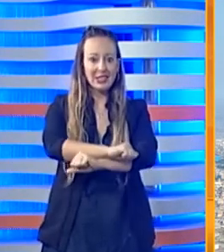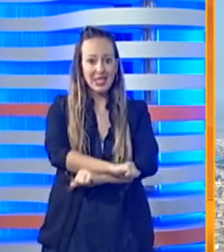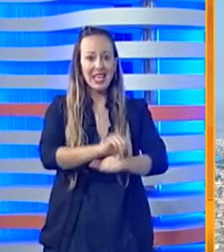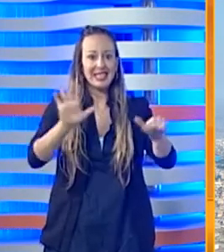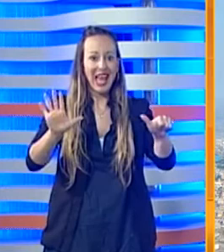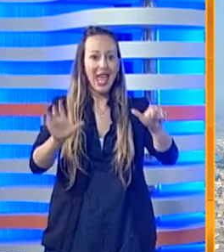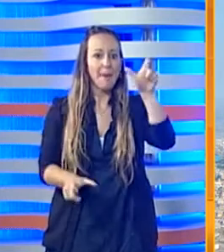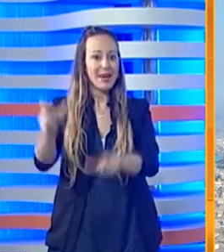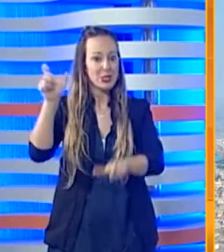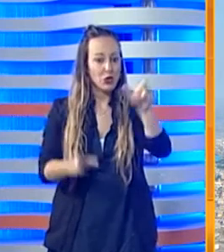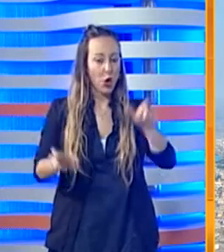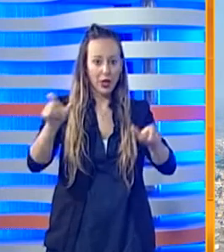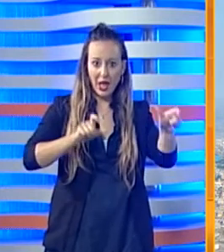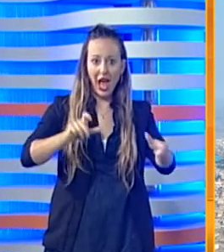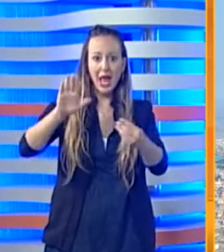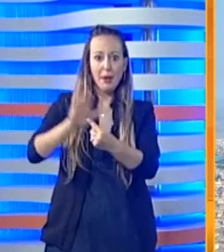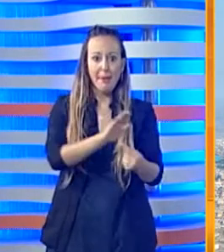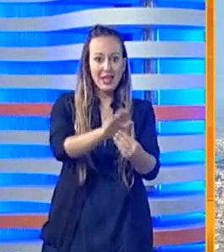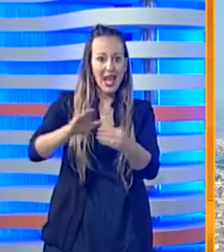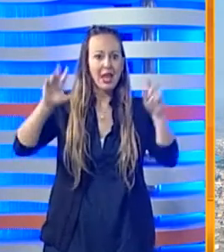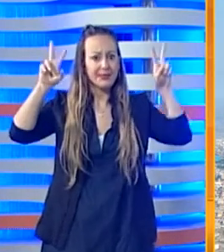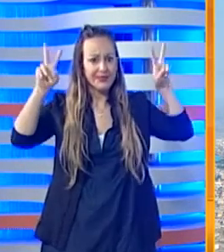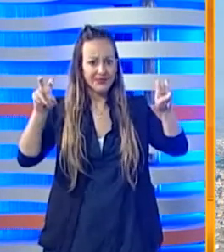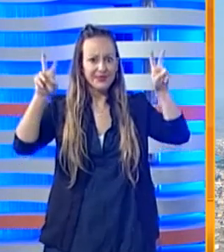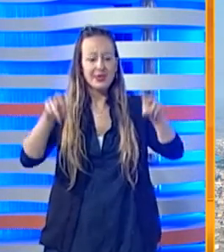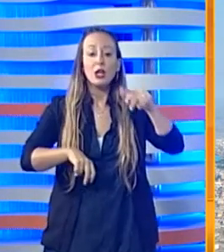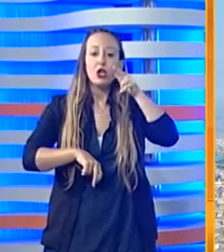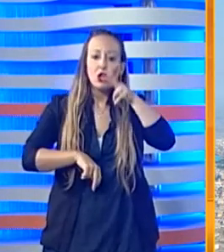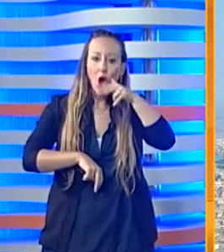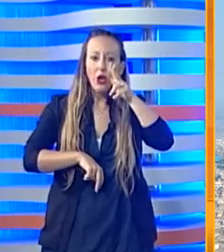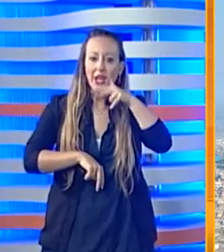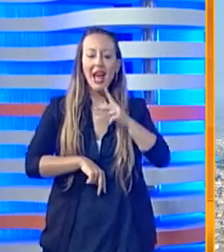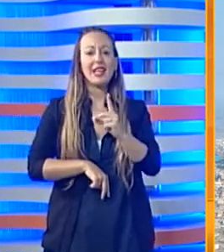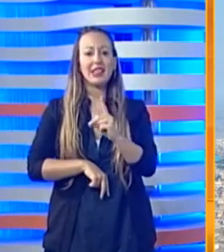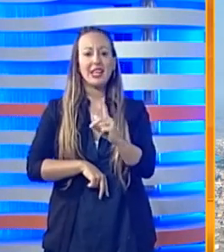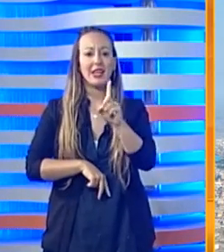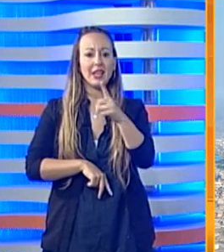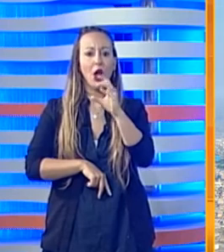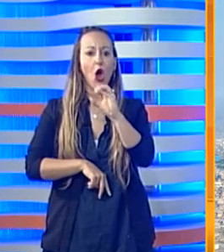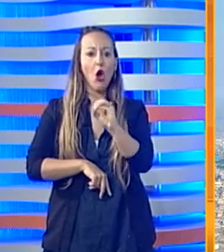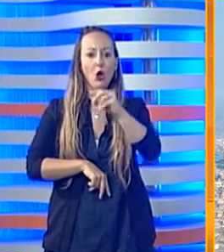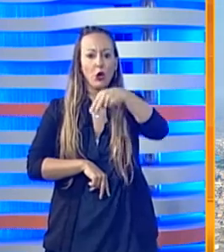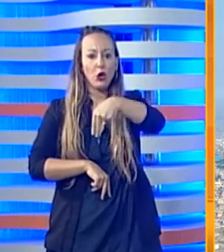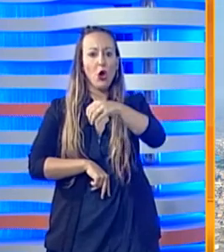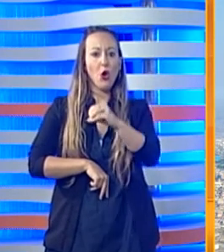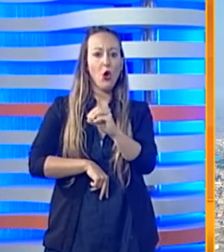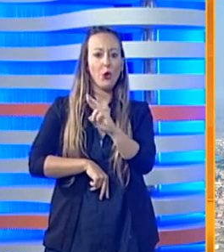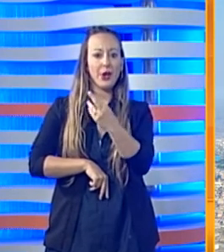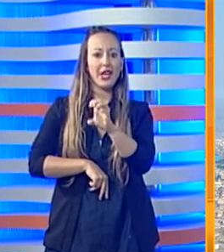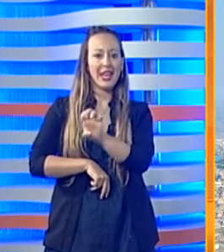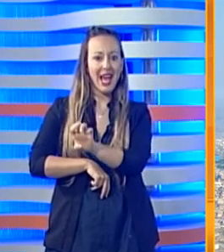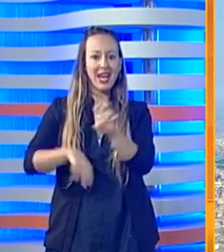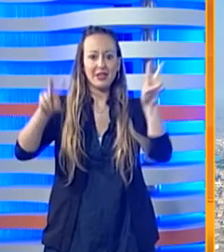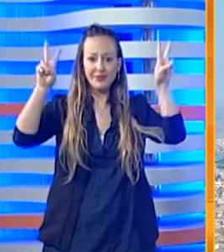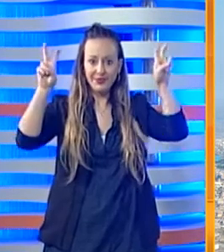6 persone in un'operazione denominata Donne d'Onore. In manette 3 donne e